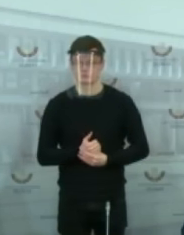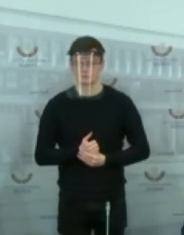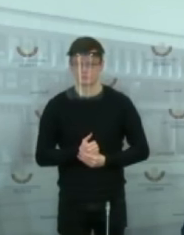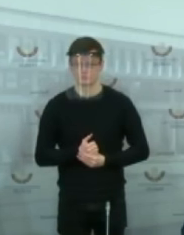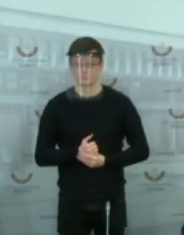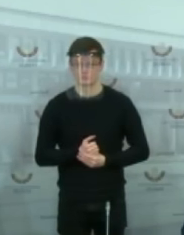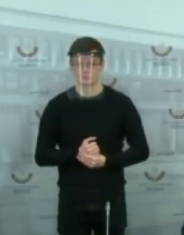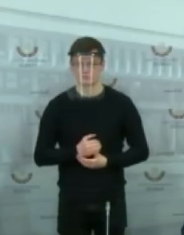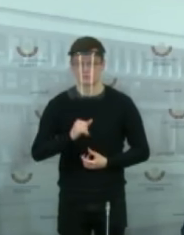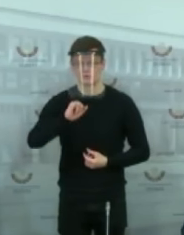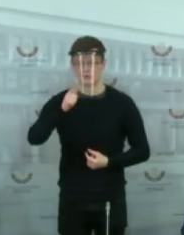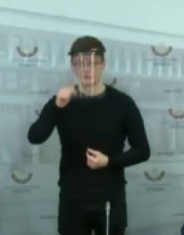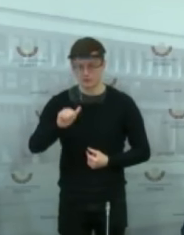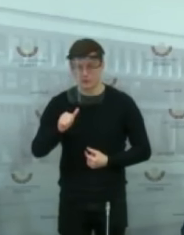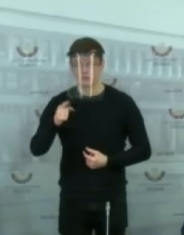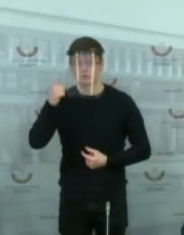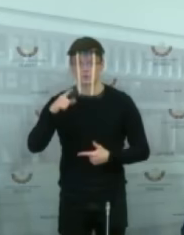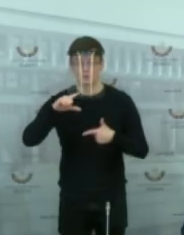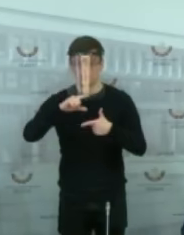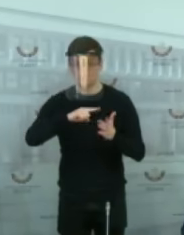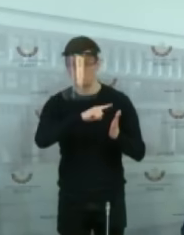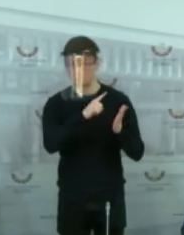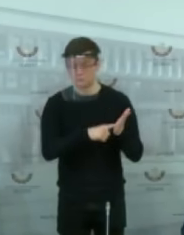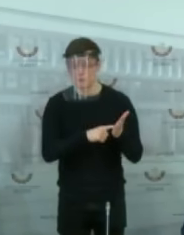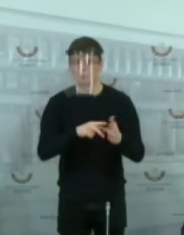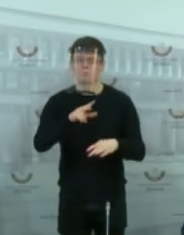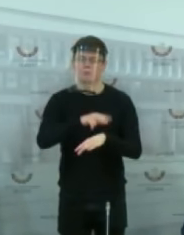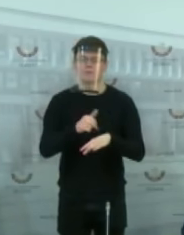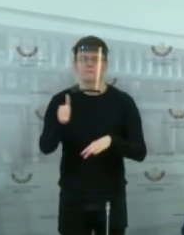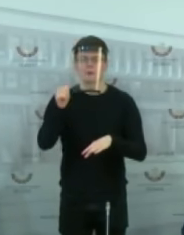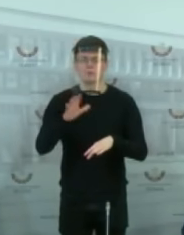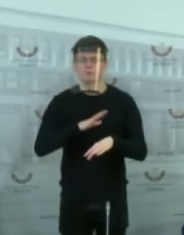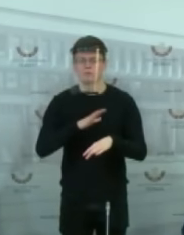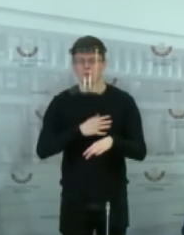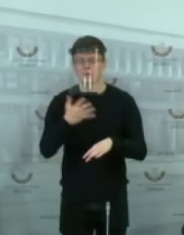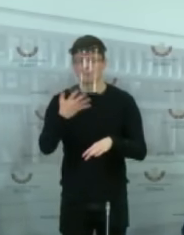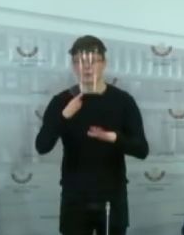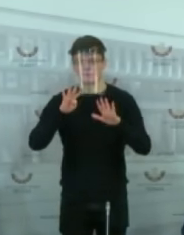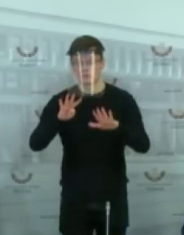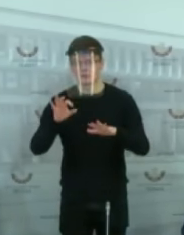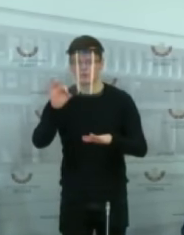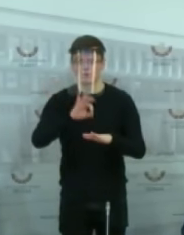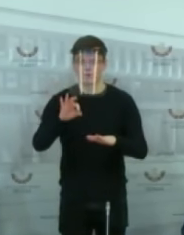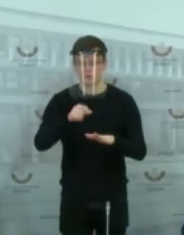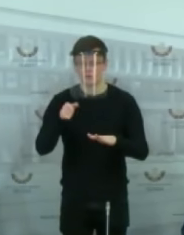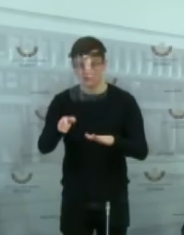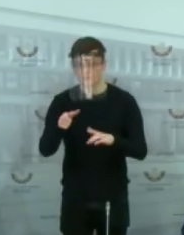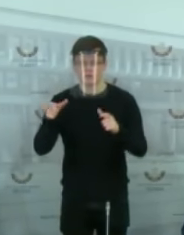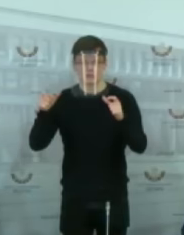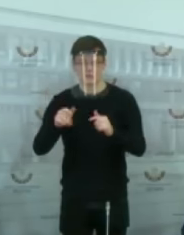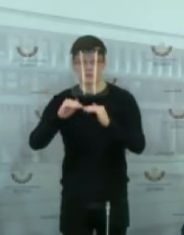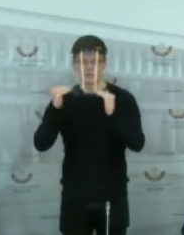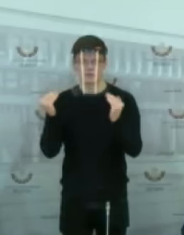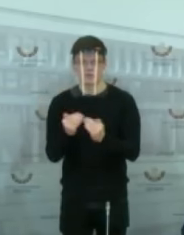Aida Murauskaitė, LRT.lt. Policija vakar surašė 59 protokolus dėl karantino pažeidimų. Ar tarp jų ir atvejų